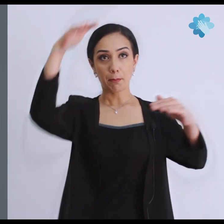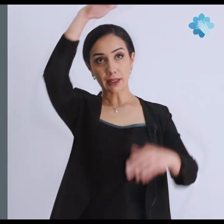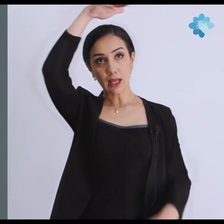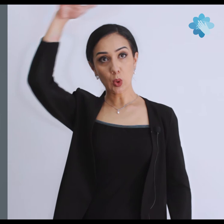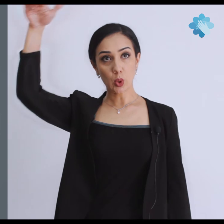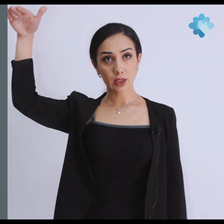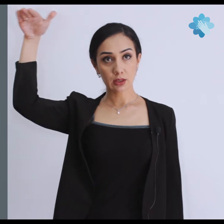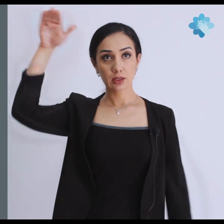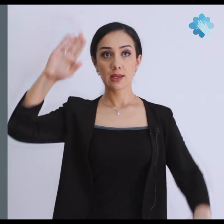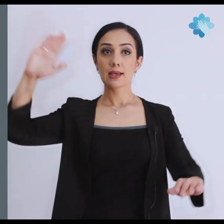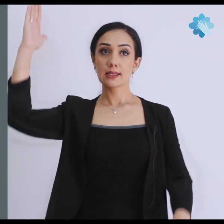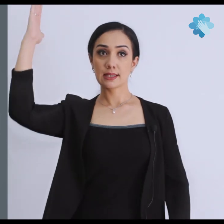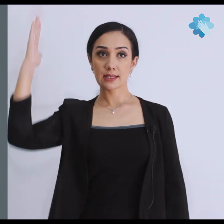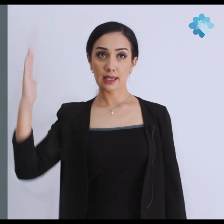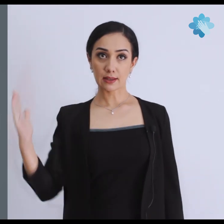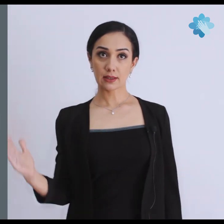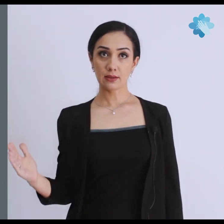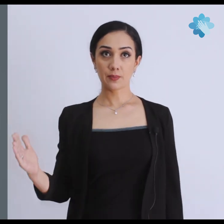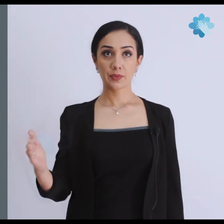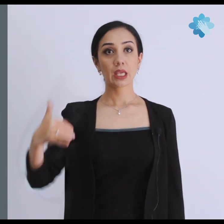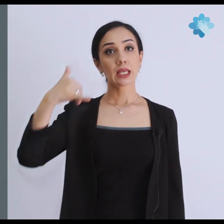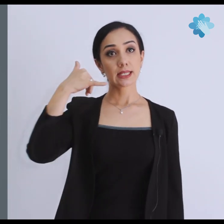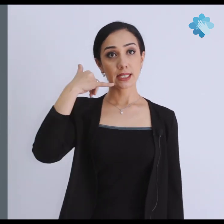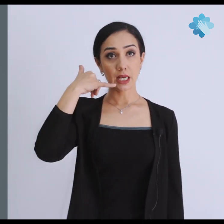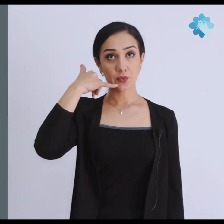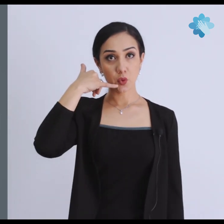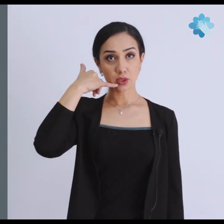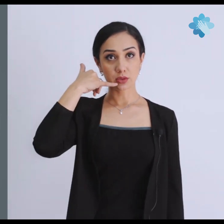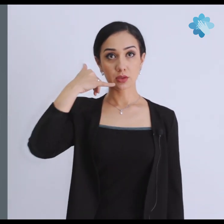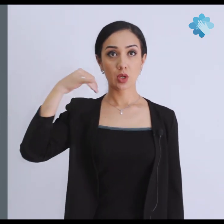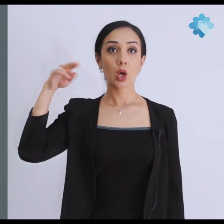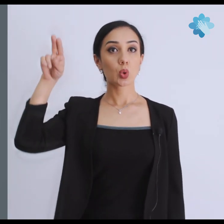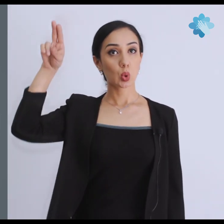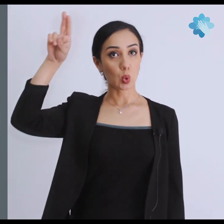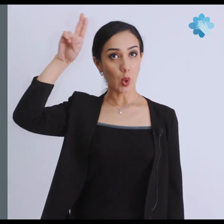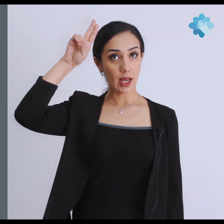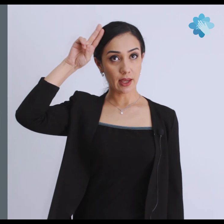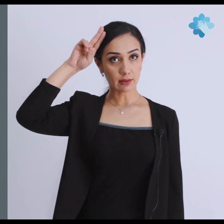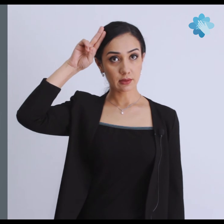потолок стена телефон туалет